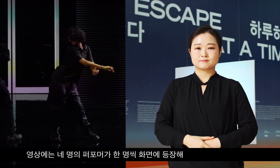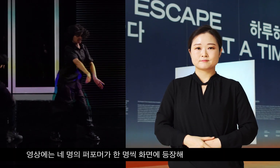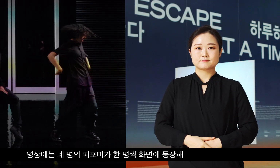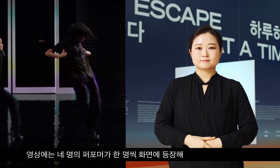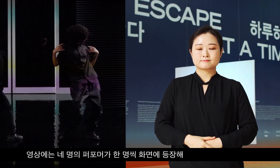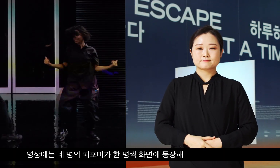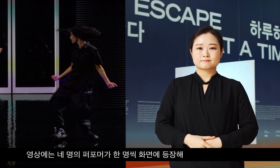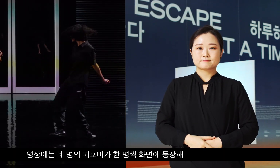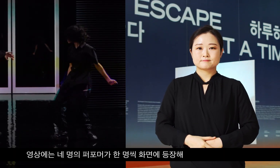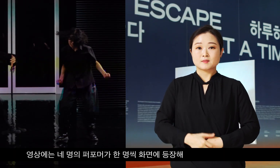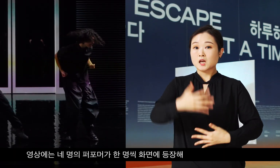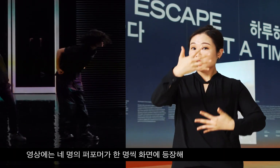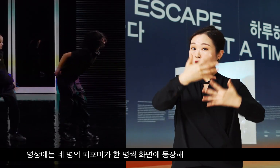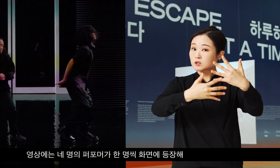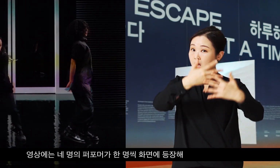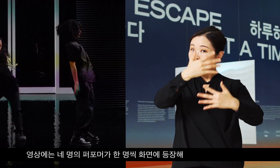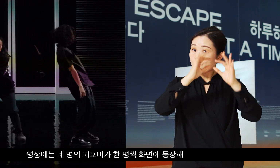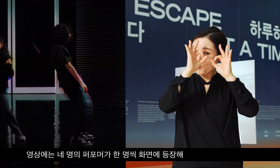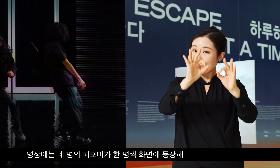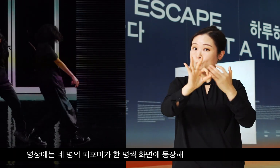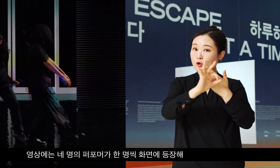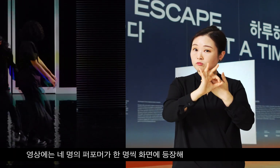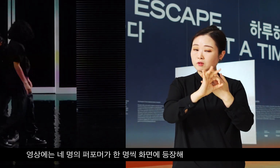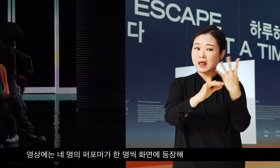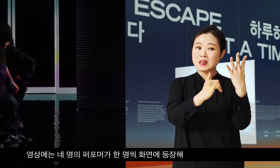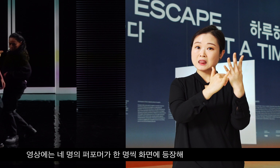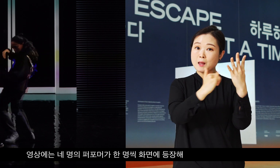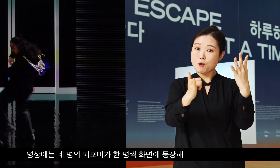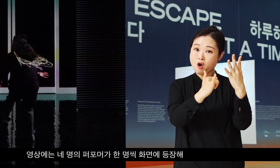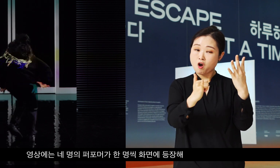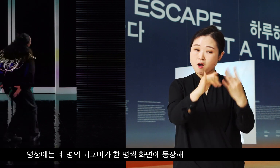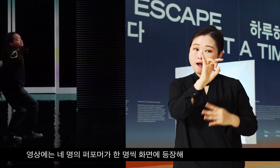영상에는 4명의 퍼포머가 한 명씩 화면에 등장해